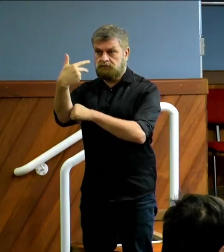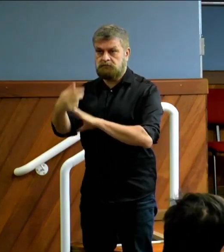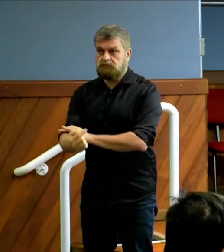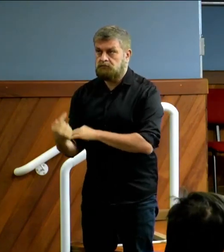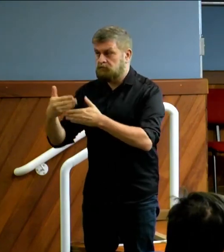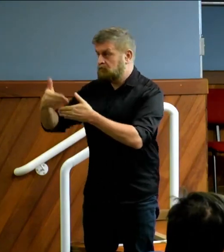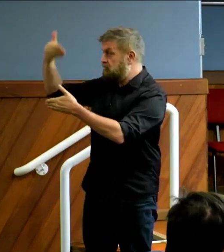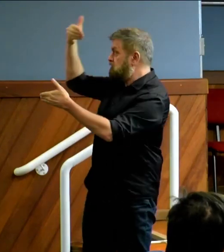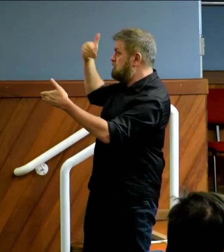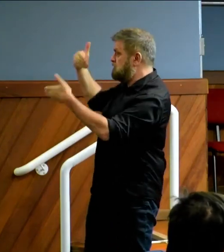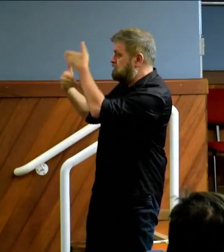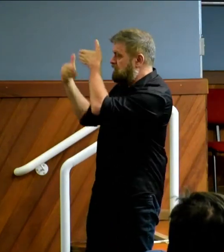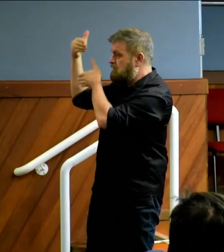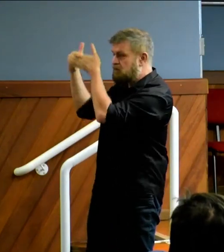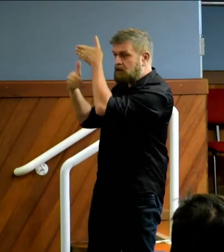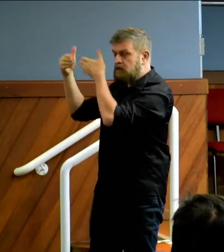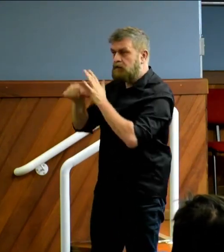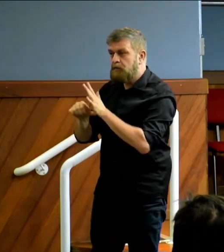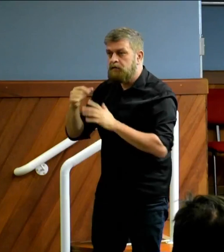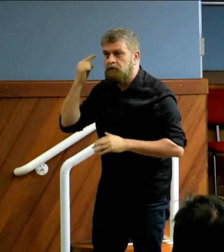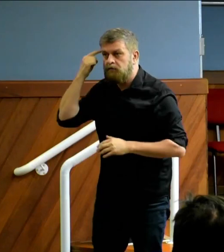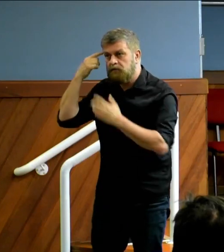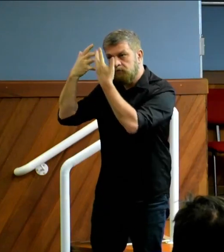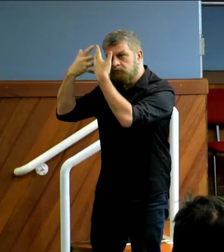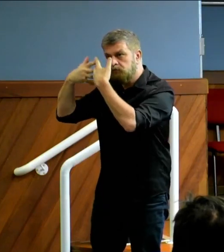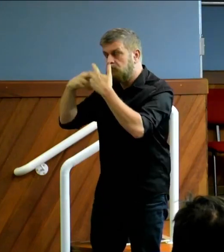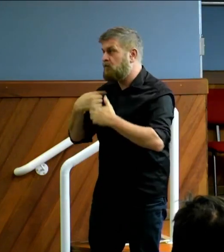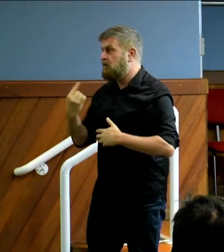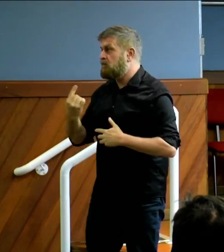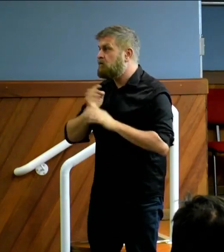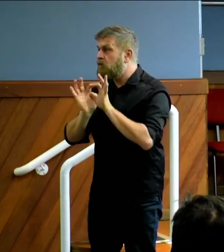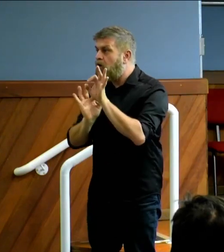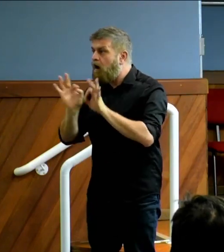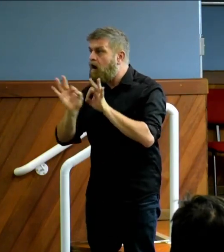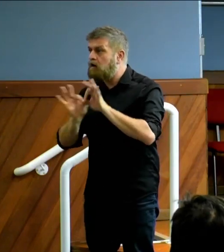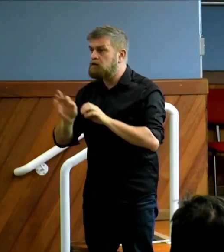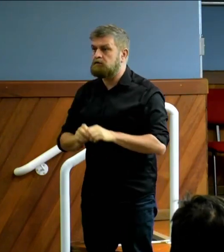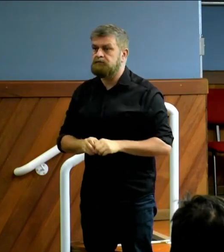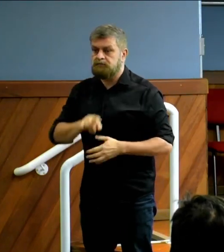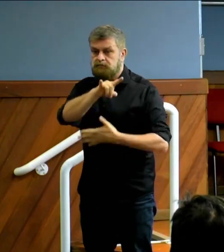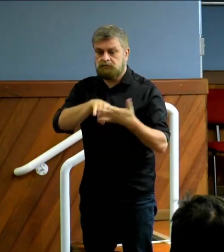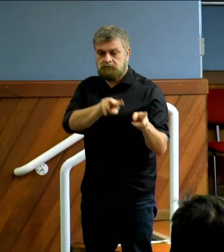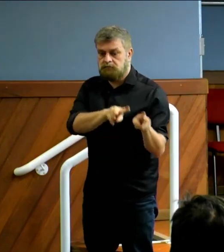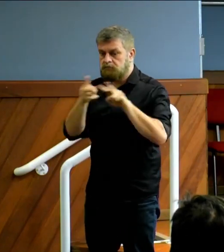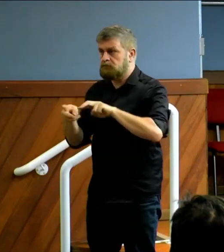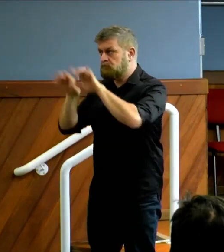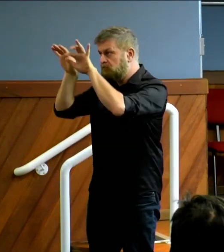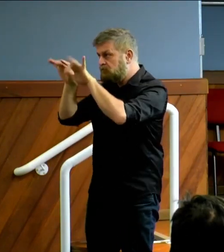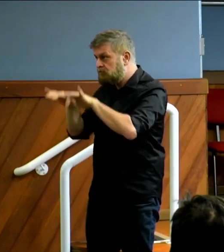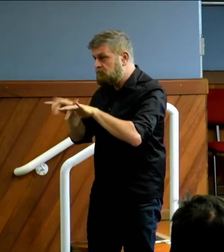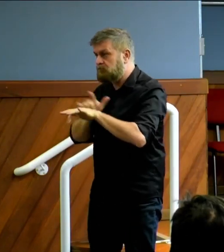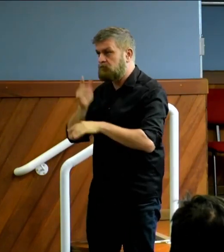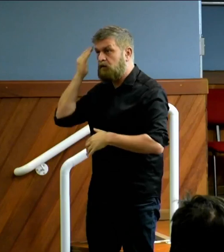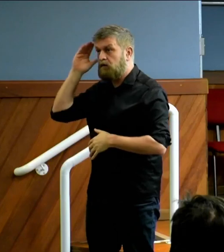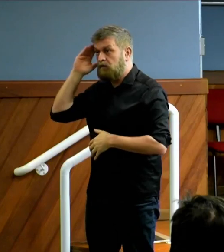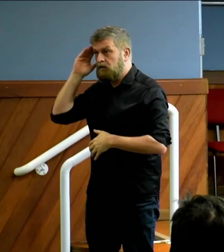aqui tá o slide, mas primeiro pensar, para a gente organizar a digitalização nos nossos ambientes, eu acho que é importante entender a